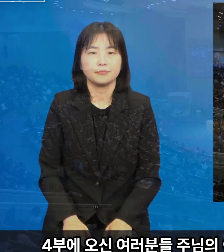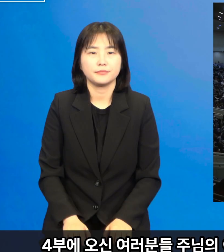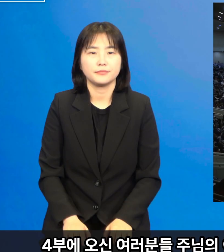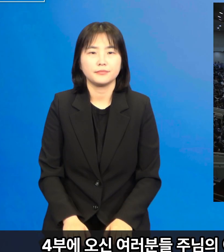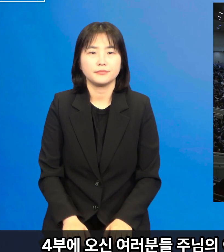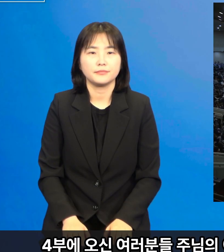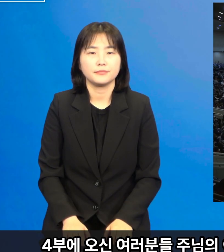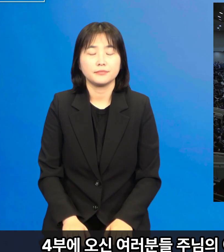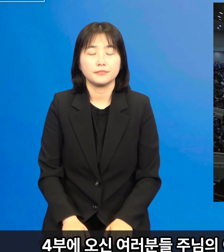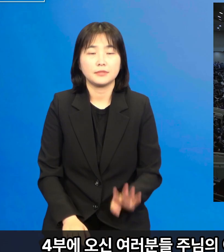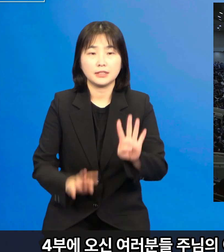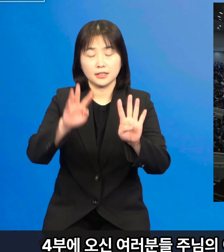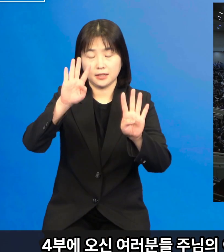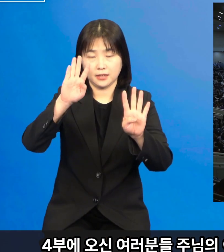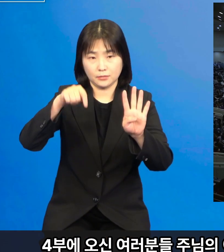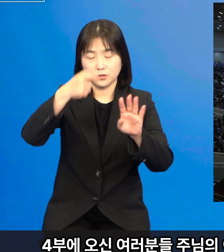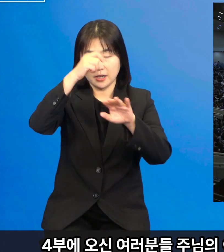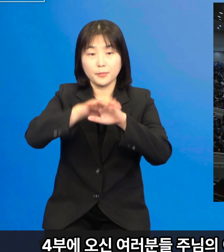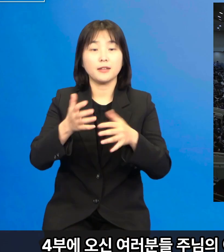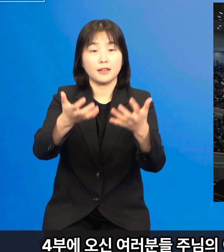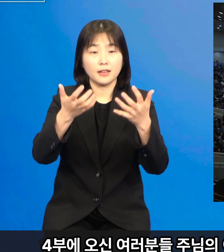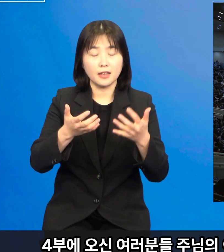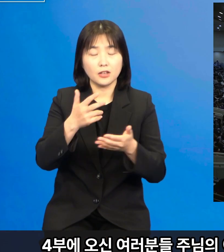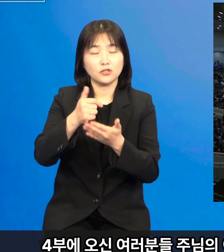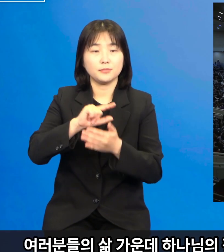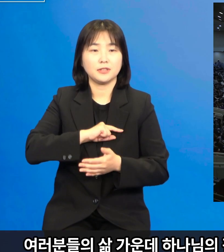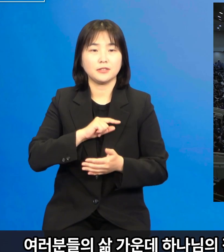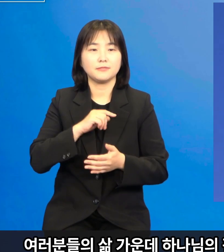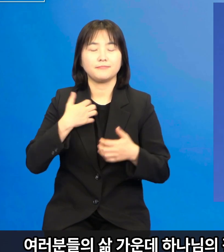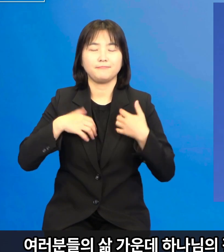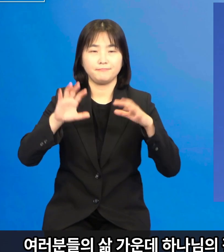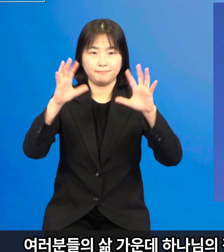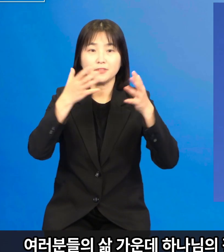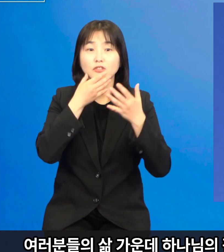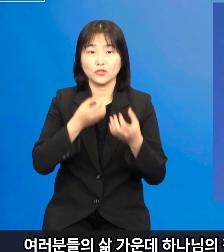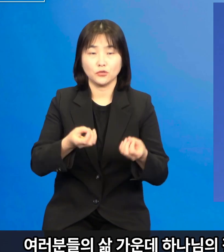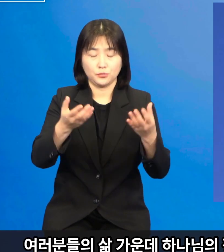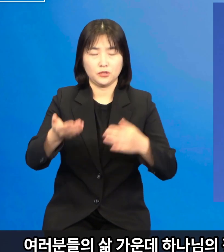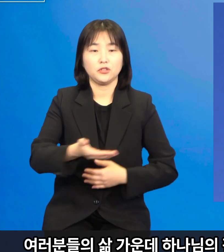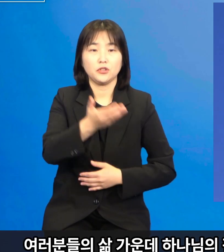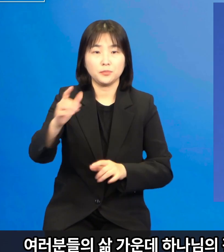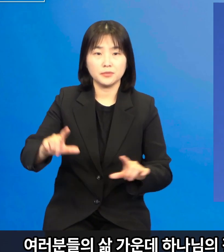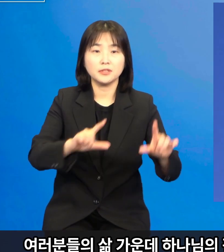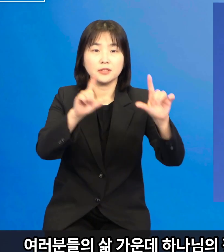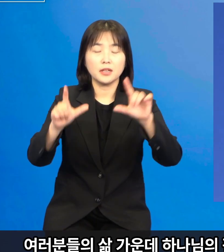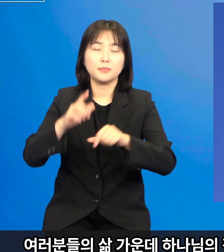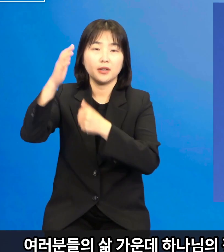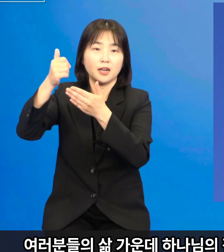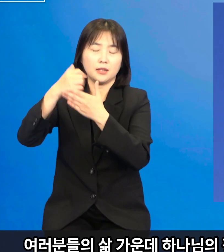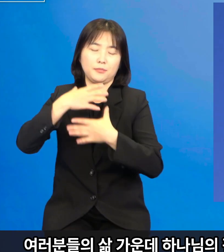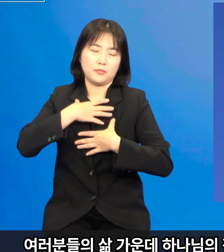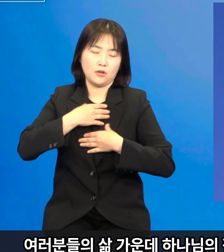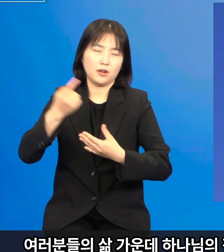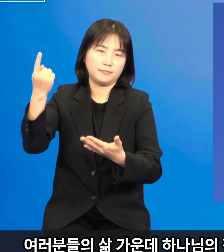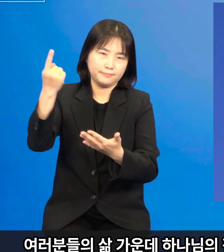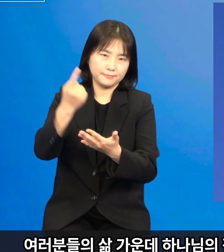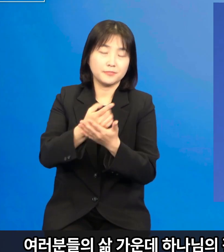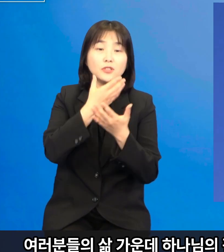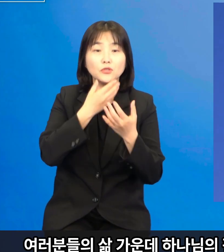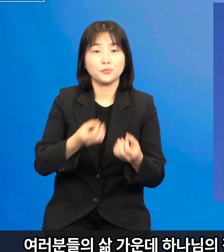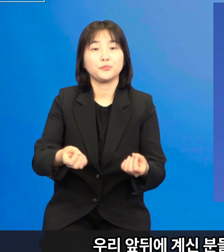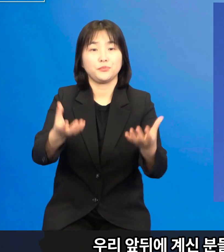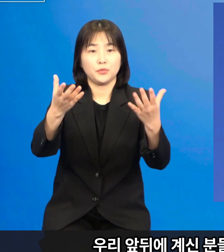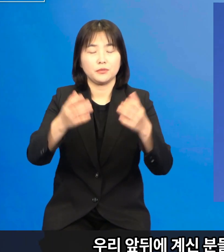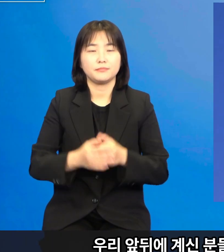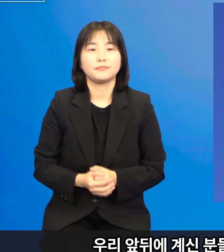네, 우리 사부에 오신 여러분들 주님의 이름으로 환영하고 축복합니다. 여러분들의 삶 가운데 하나님의 평강이 임하게 되기를